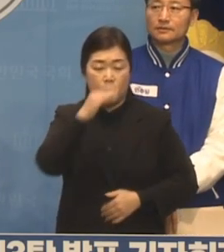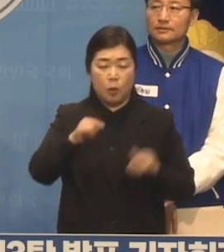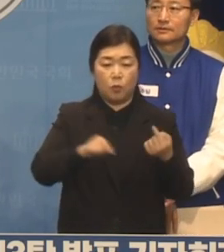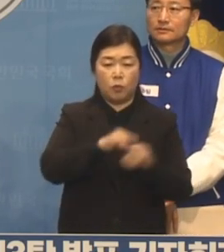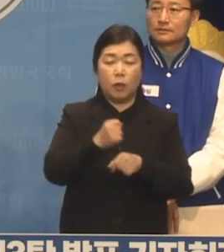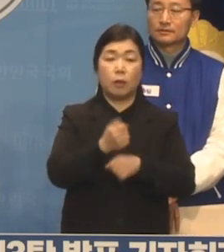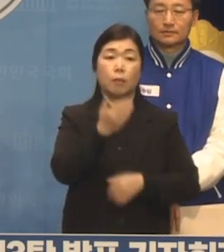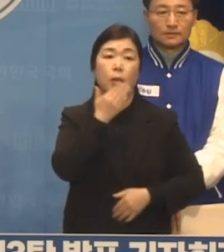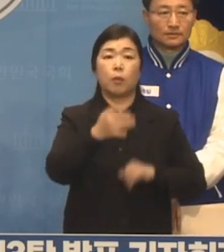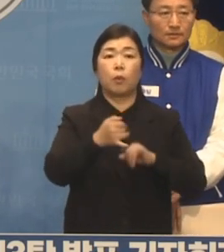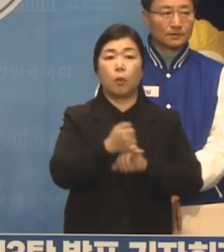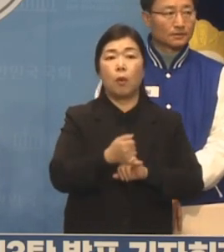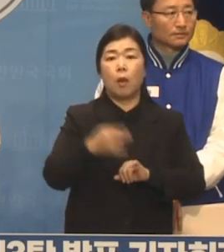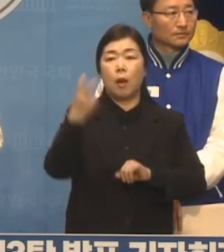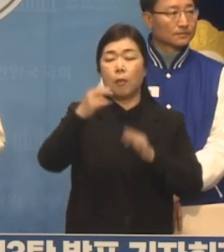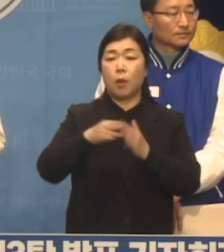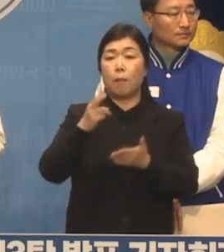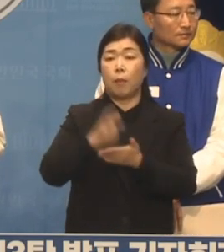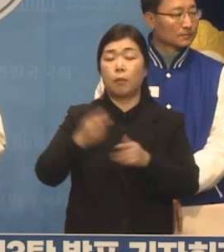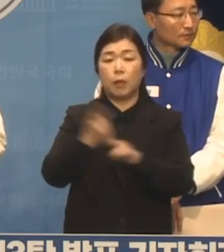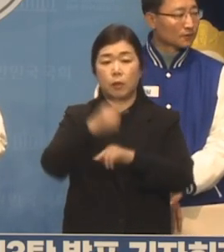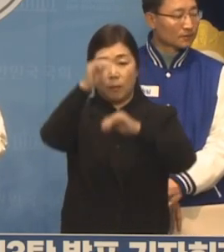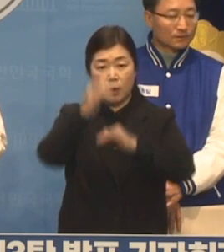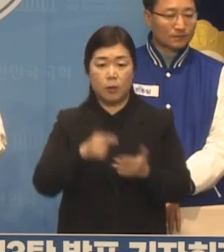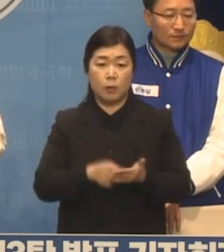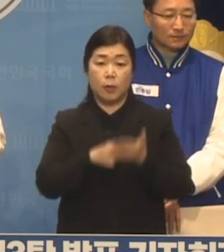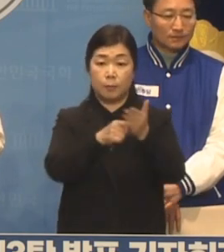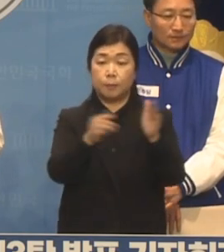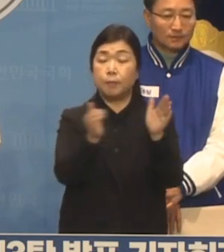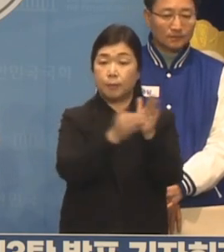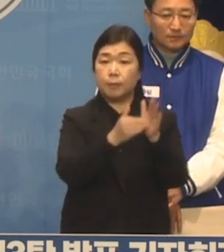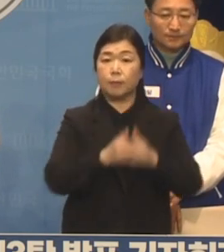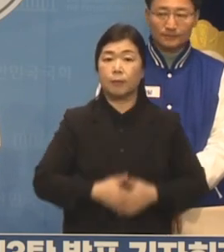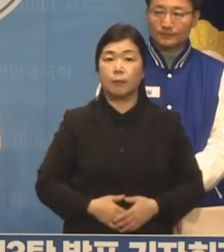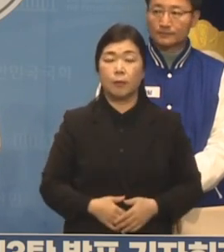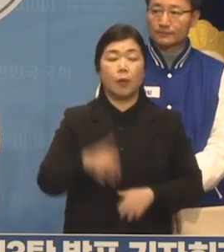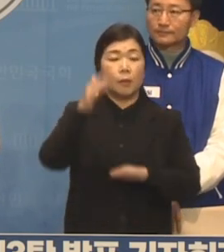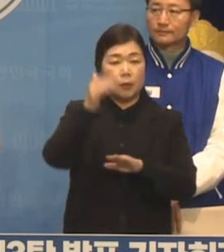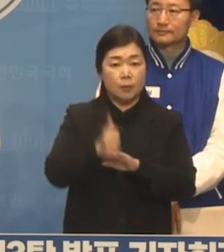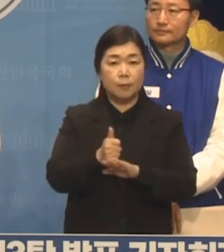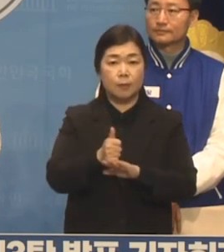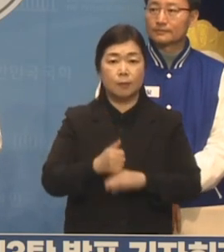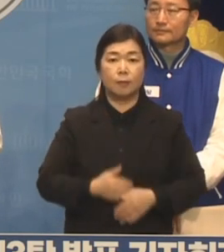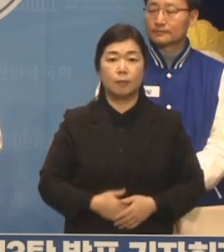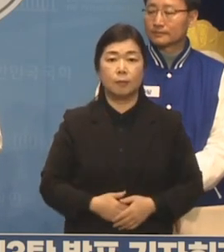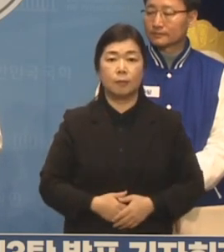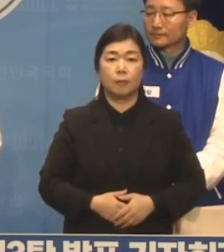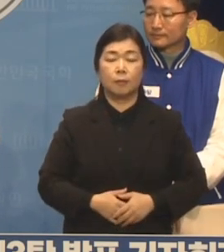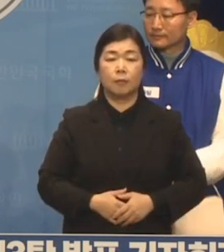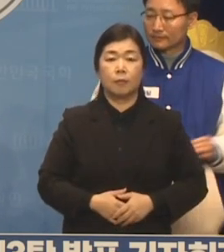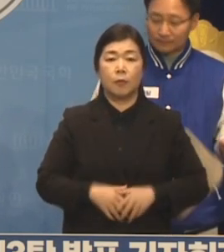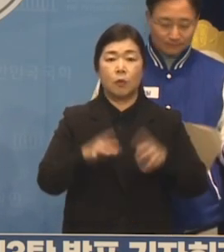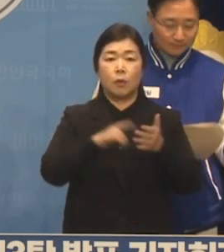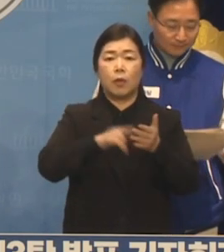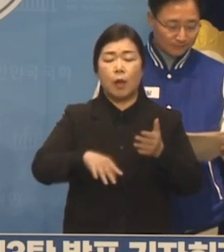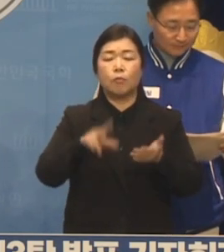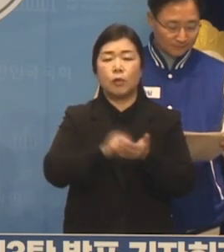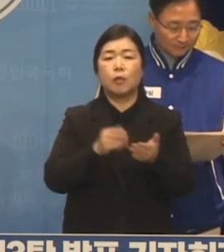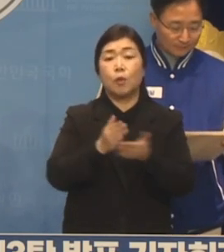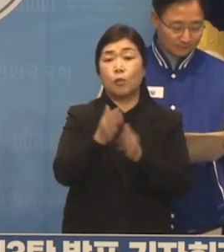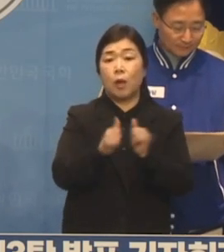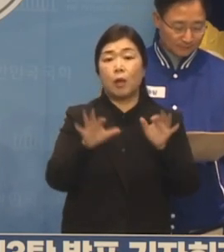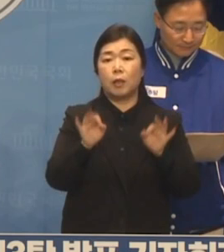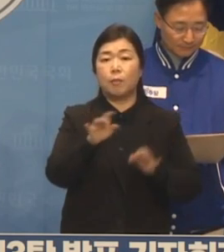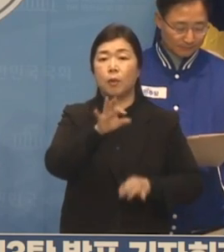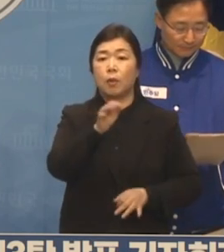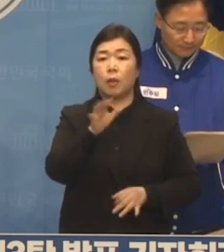있도록 감사원법 개정 개혁 방안을 제안해 주셨습니다. 마지막 순서입니다. 국세행정 전문가이신 임광현